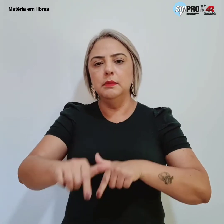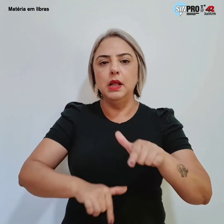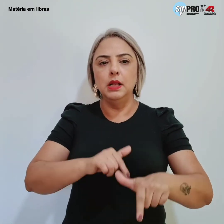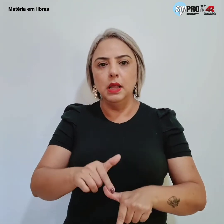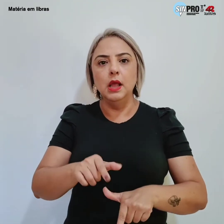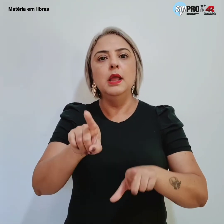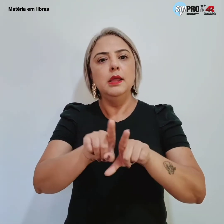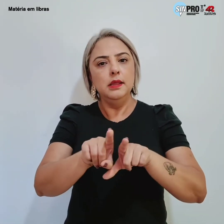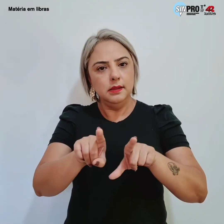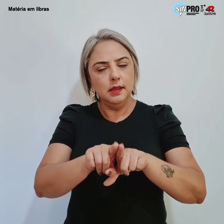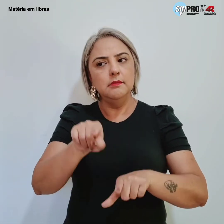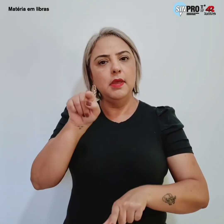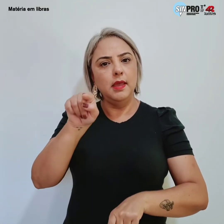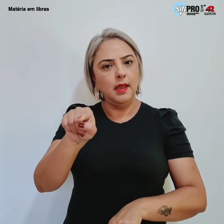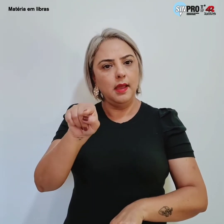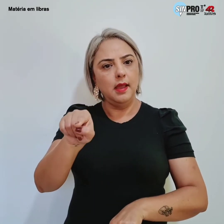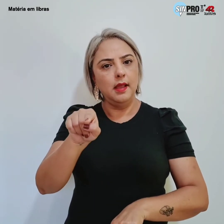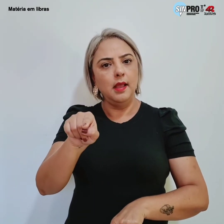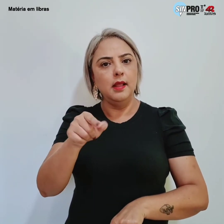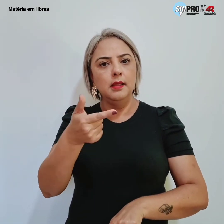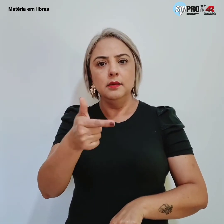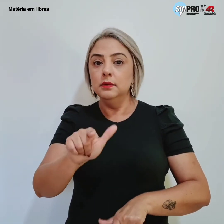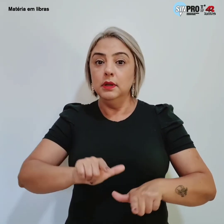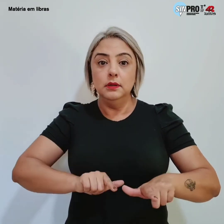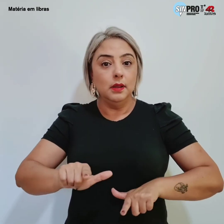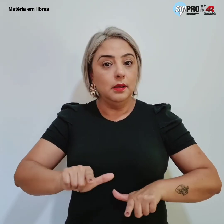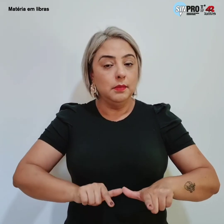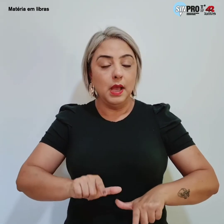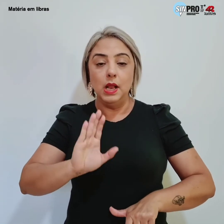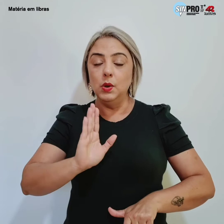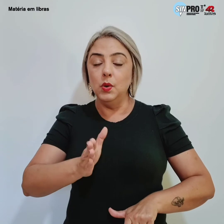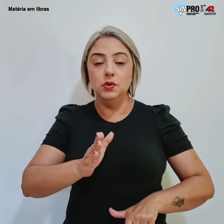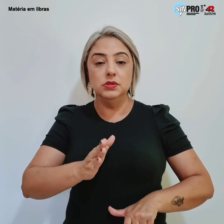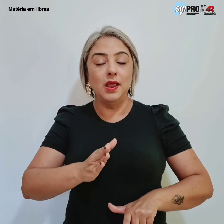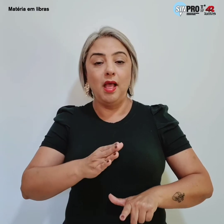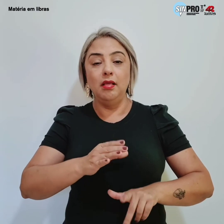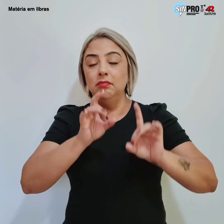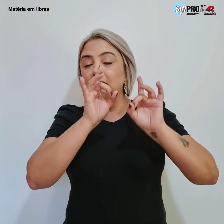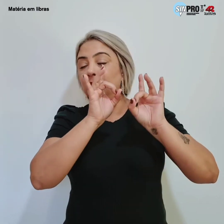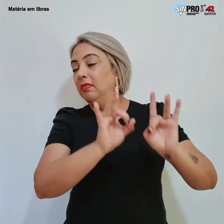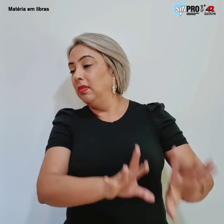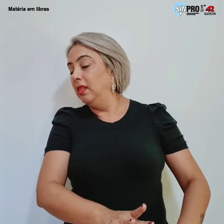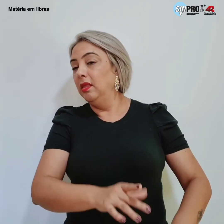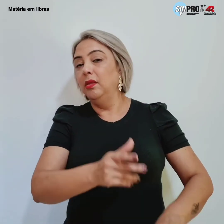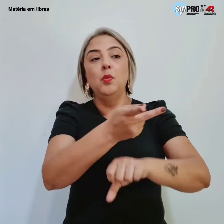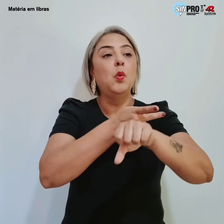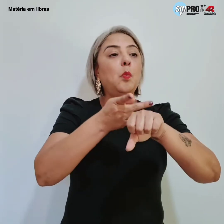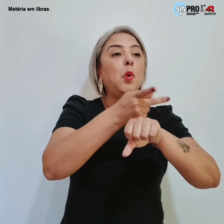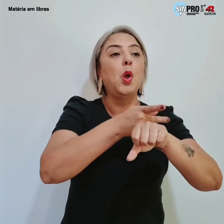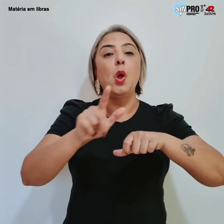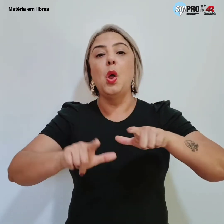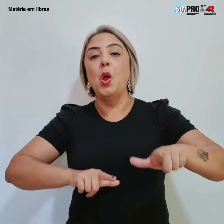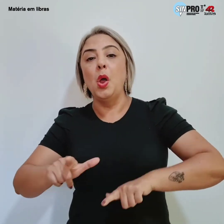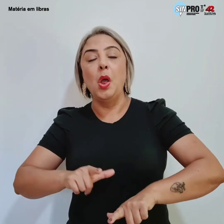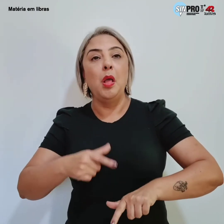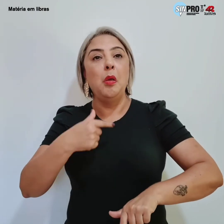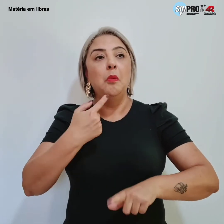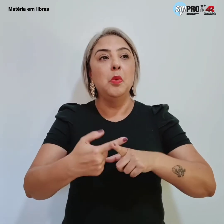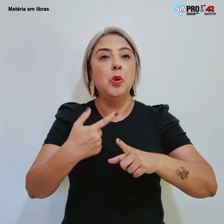trabalhadora, inclusive aqueles que estão desempregados ou já desistiram de procurar emprego frente às